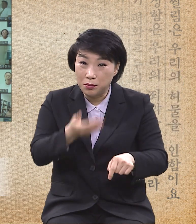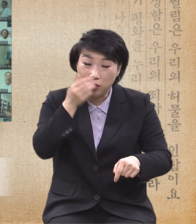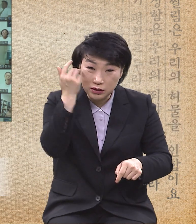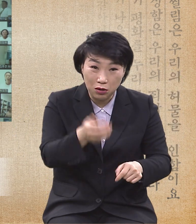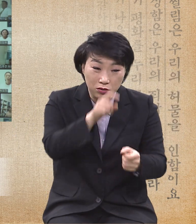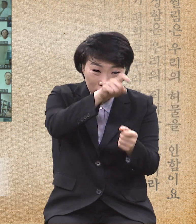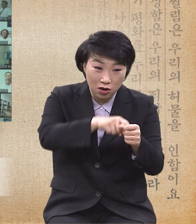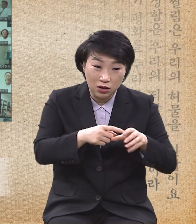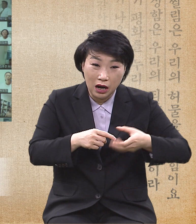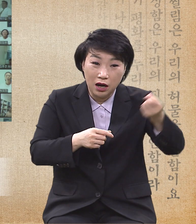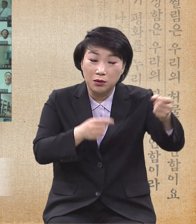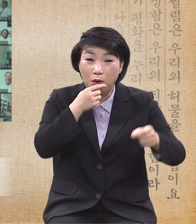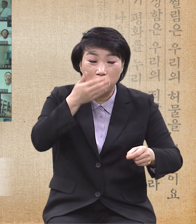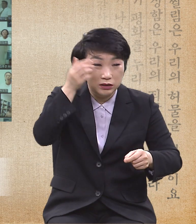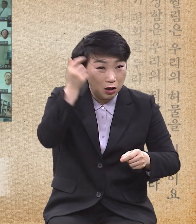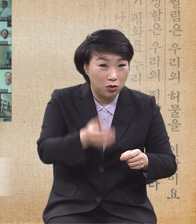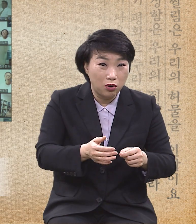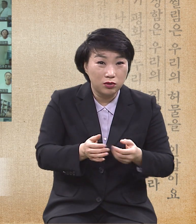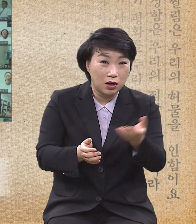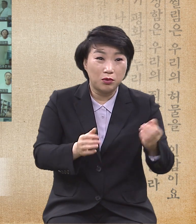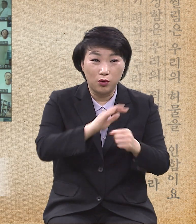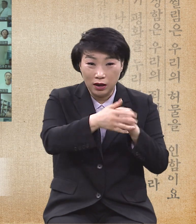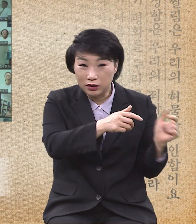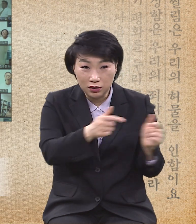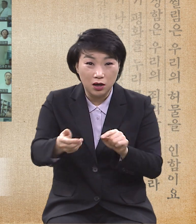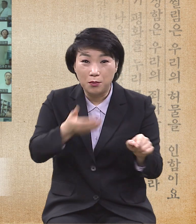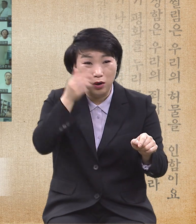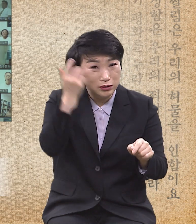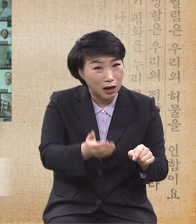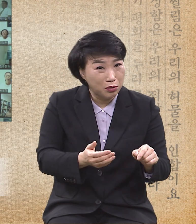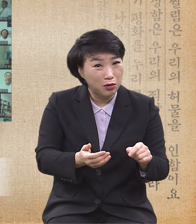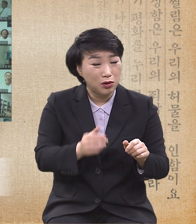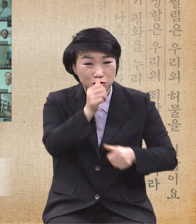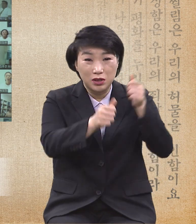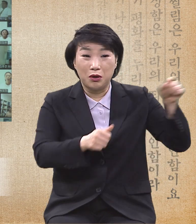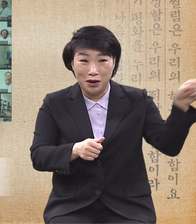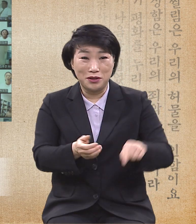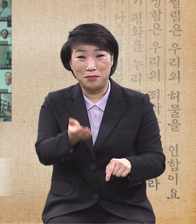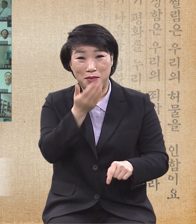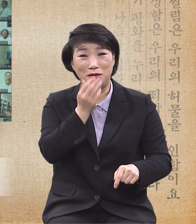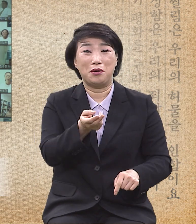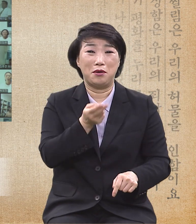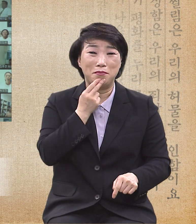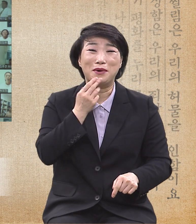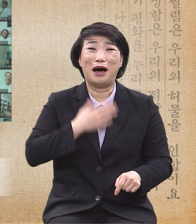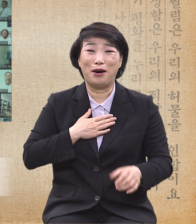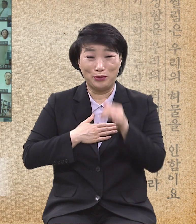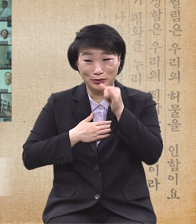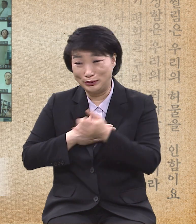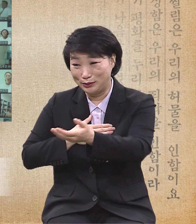과일을 앞뒤 깎아놓은 들 먹겠는가 그 말입니다. 안 먹는 것 뻔히 알면서.